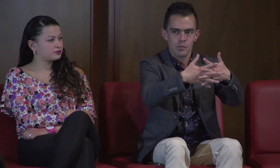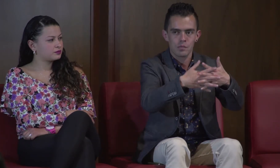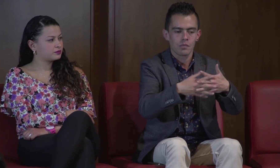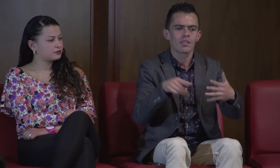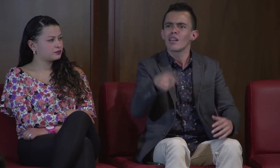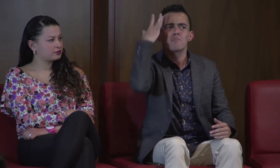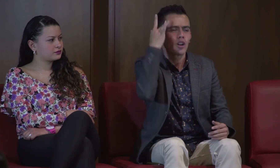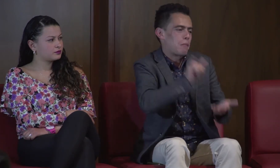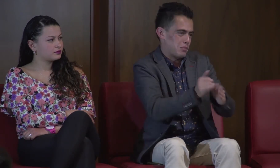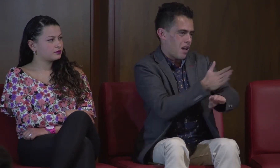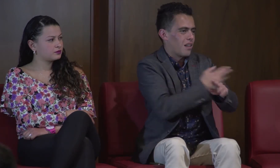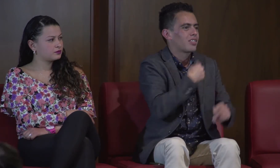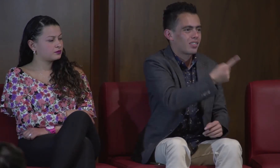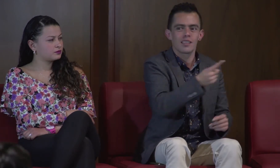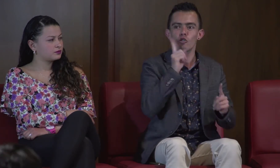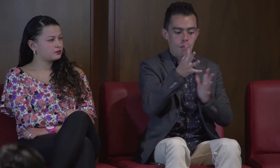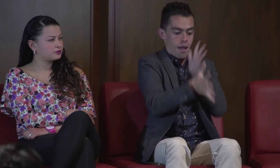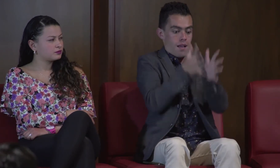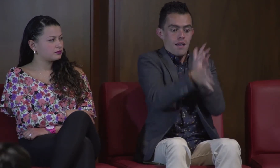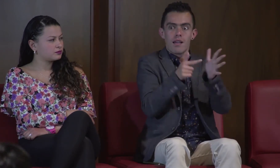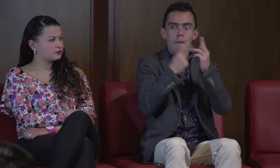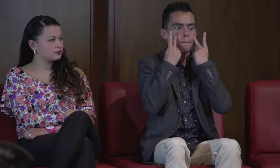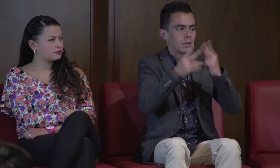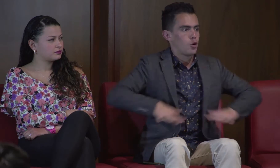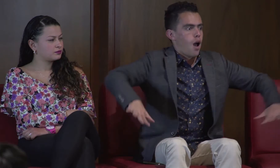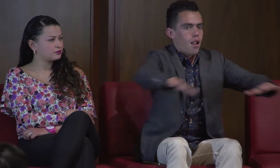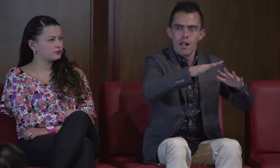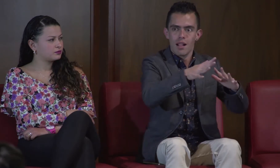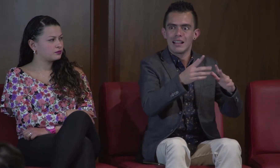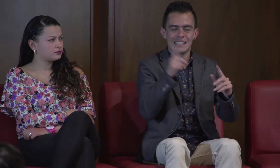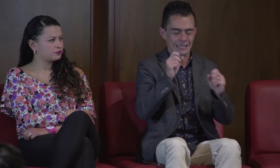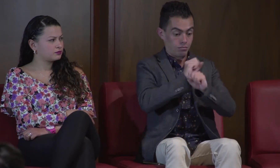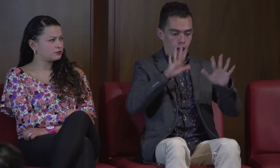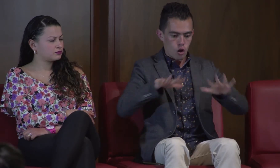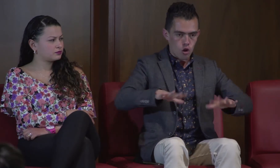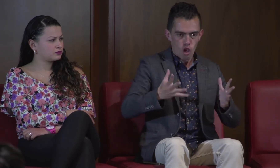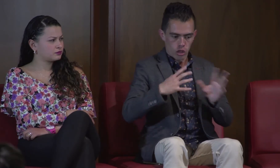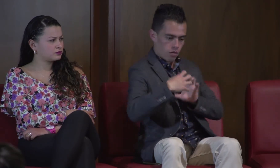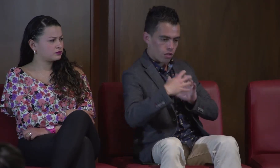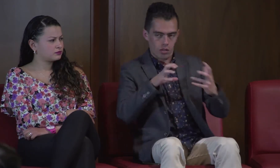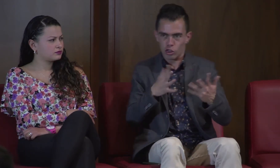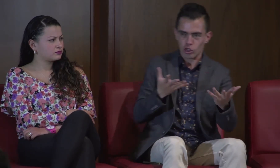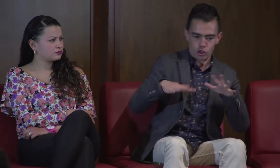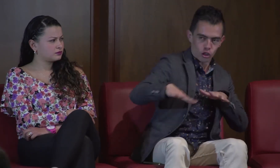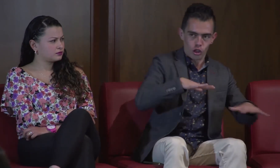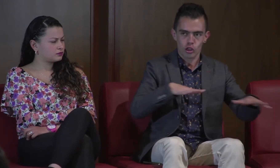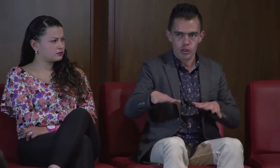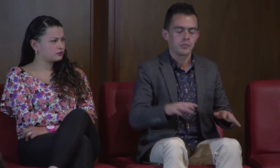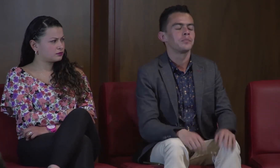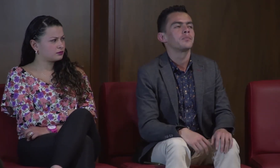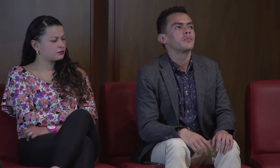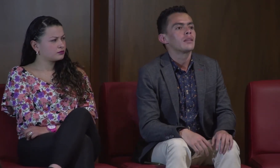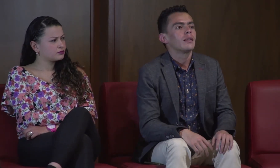estaba bien, si estaba mal, y luego tratábamos de entrelazar todas esas ideas, porque como les decíamos, la lengua de señas es una lengua